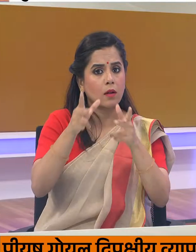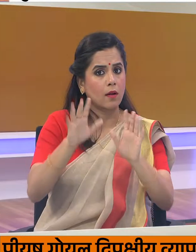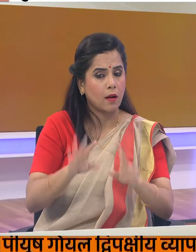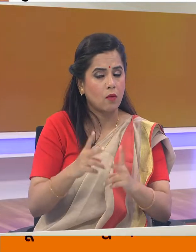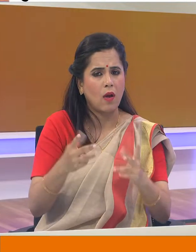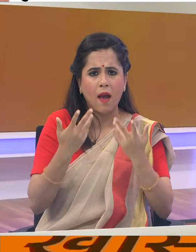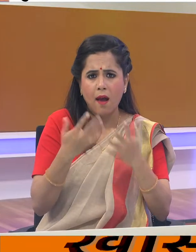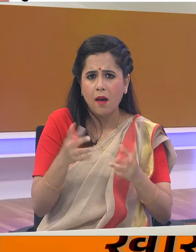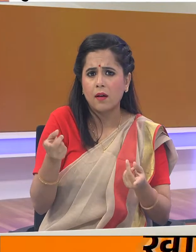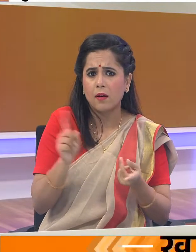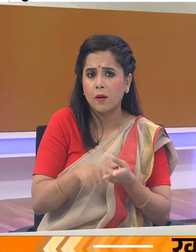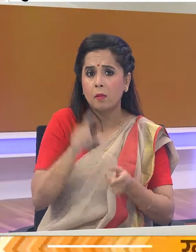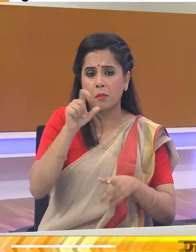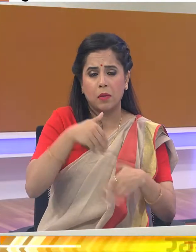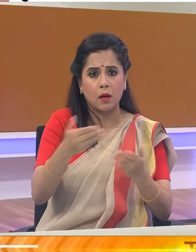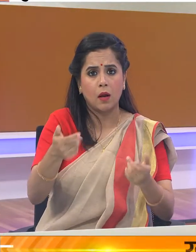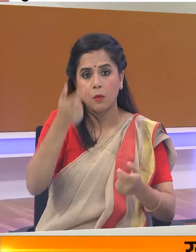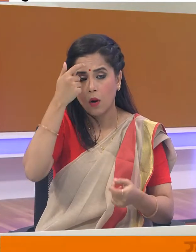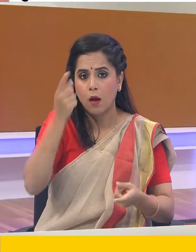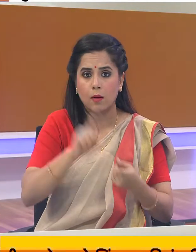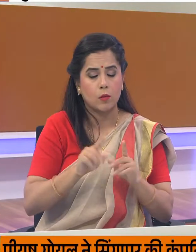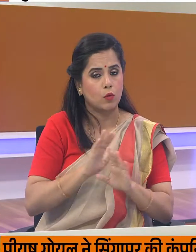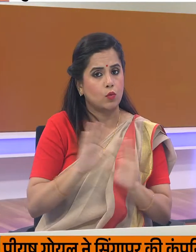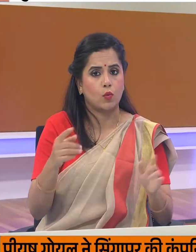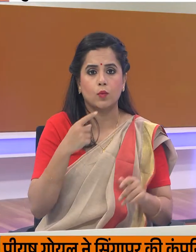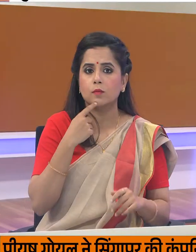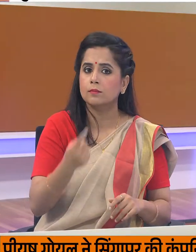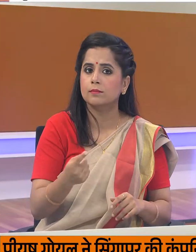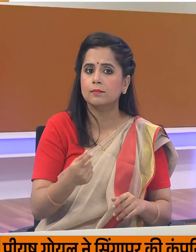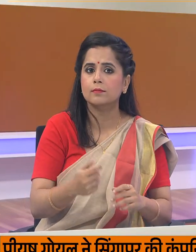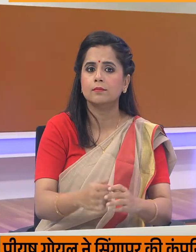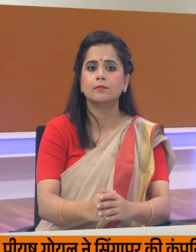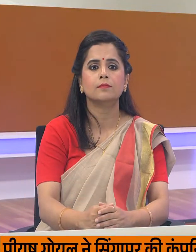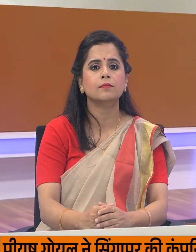किसी प्रकार की जनता को कोई परेशानी न हो।